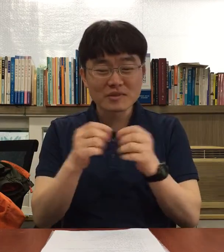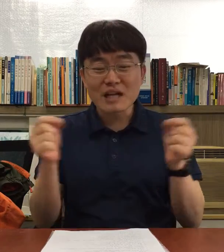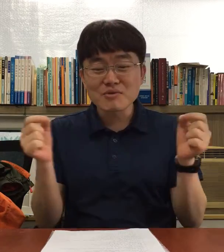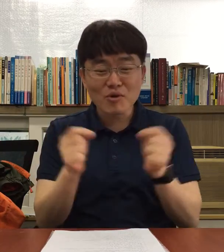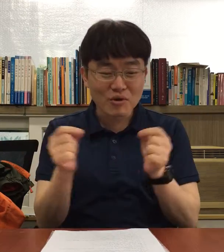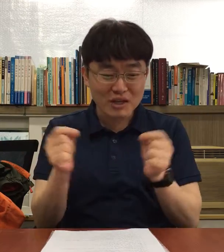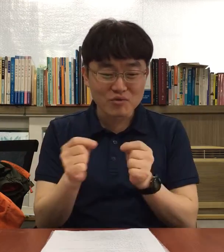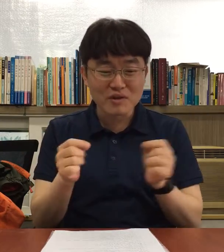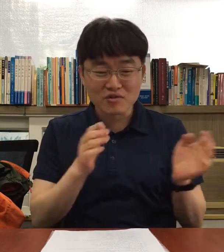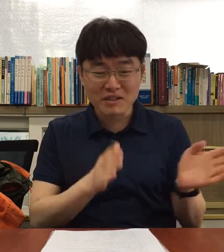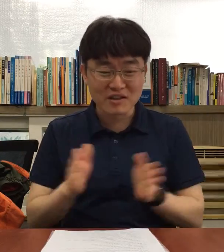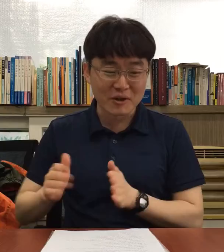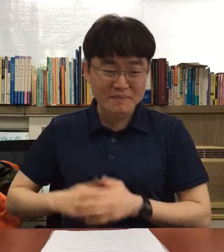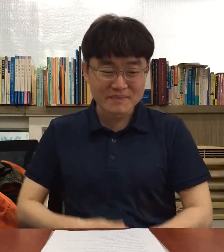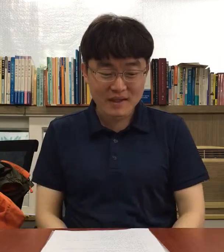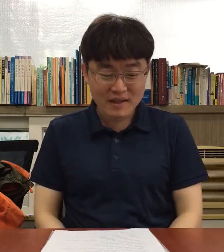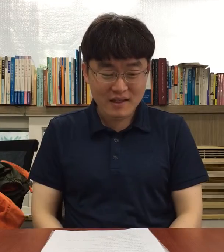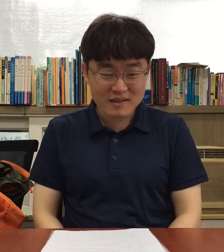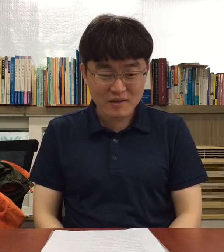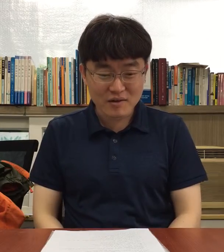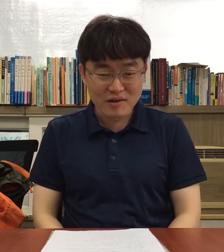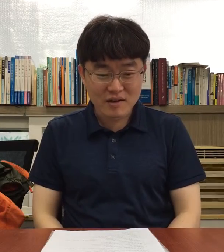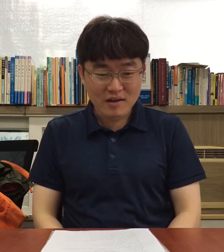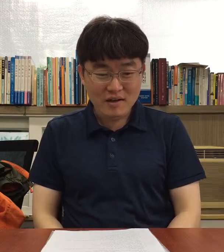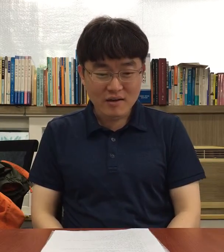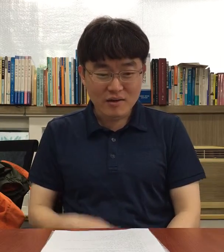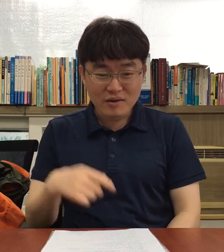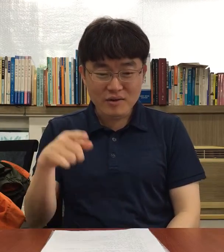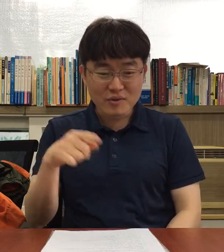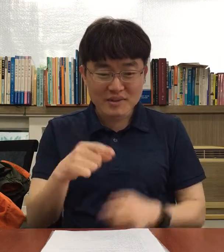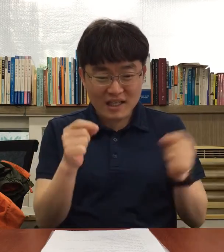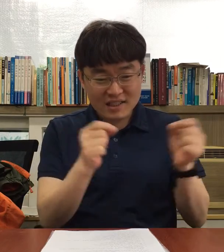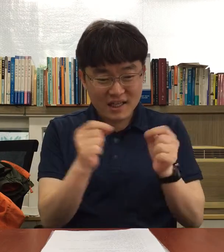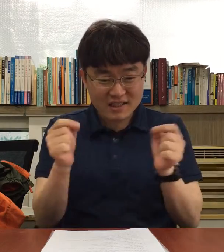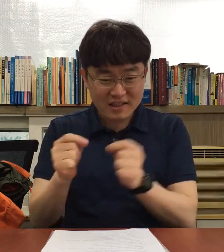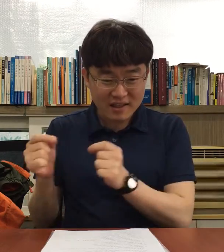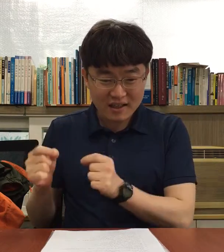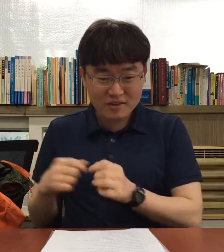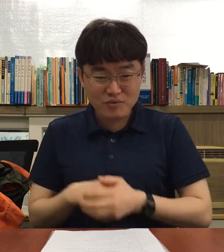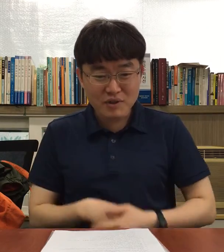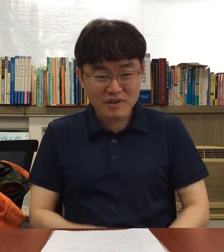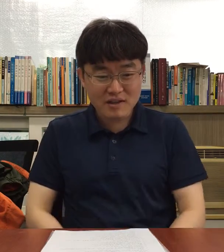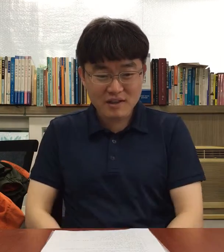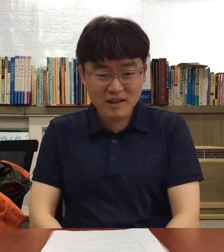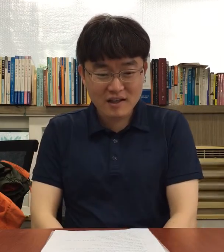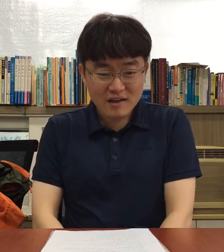짧은 걸로 이렇게 준비를 좀 했어요. 해서, 좀 짧게 준비를 했는데,